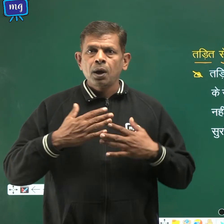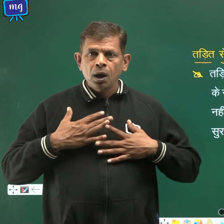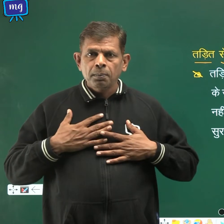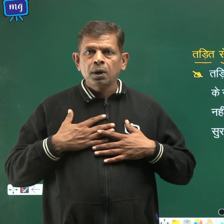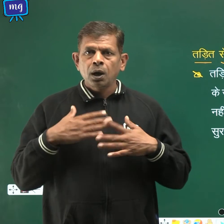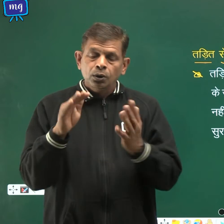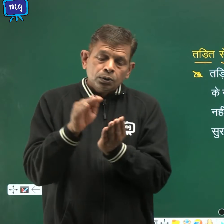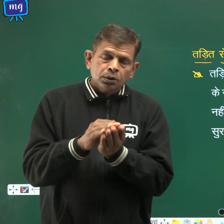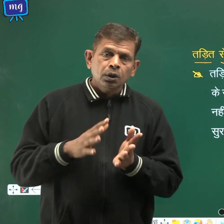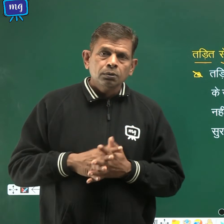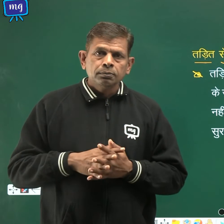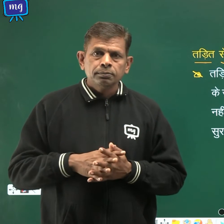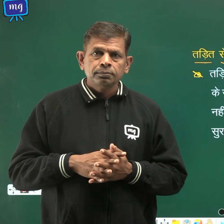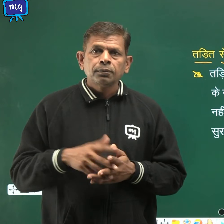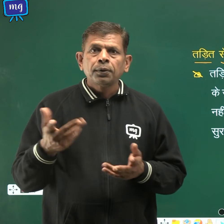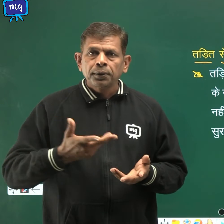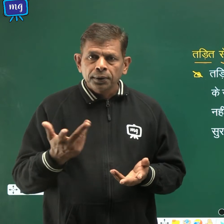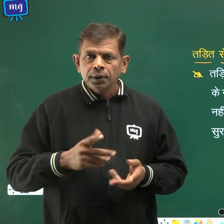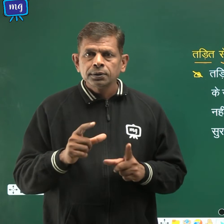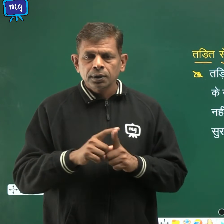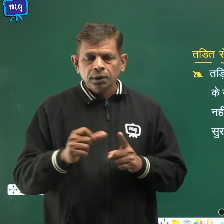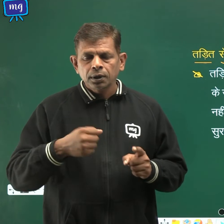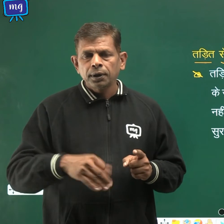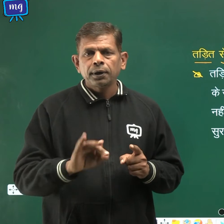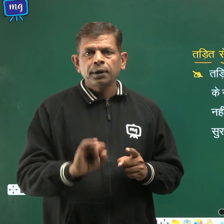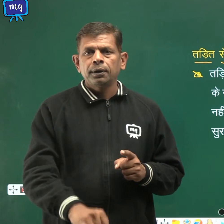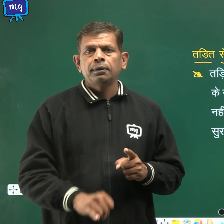बचाव कैसे करना है।